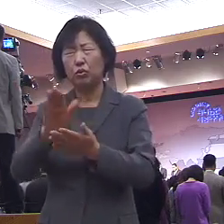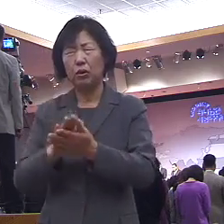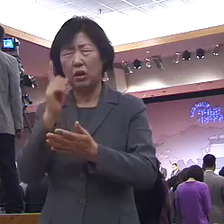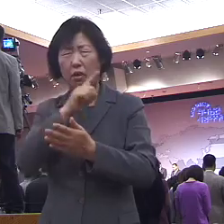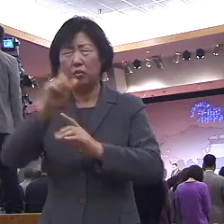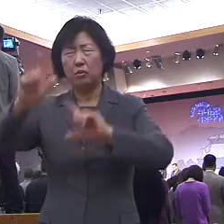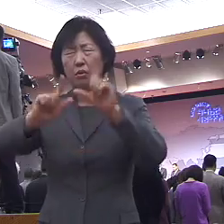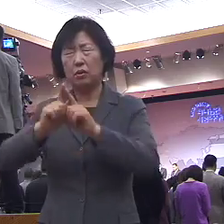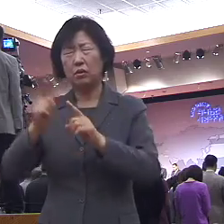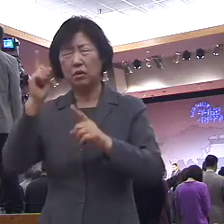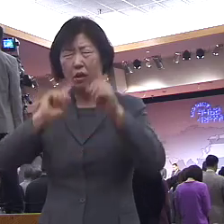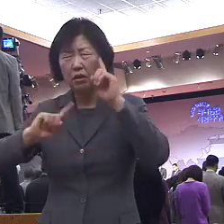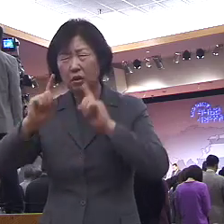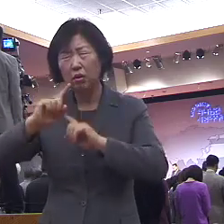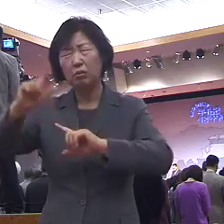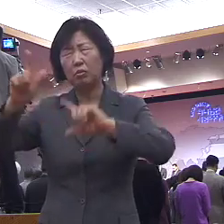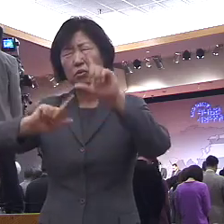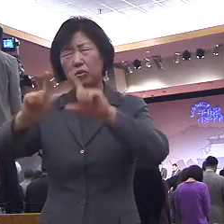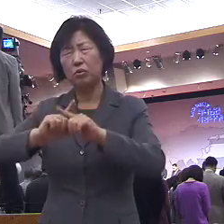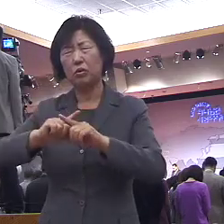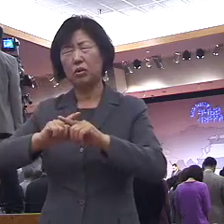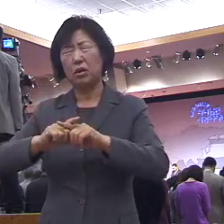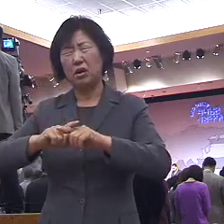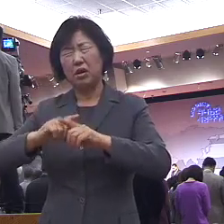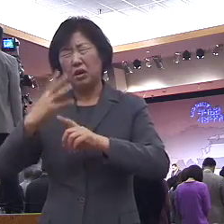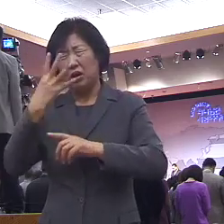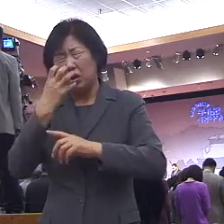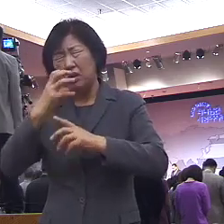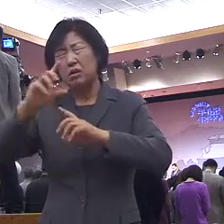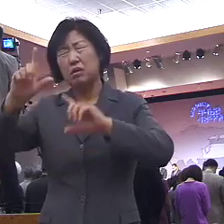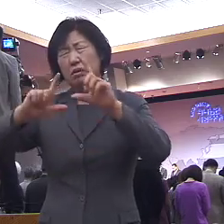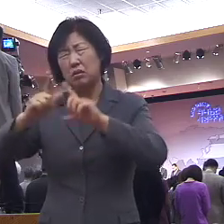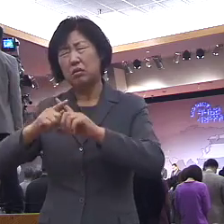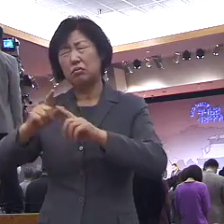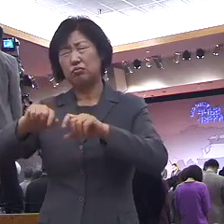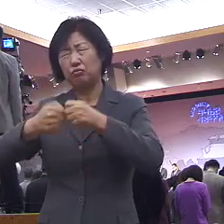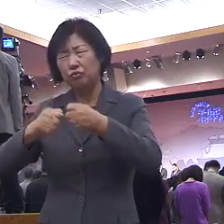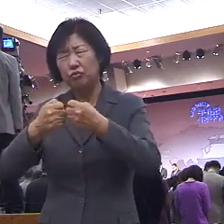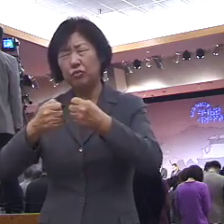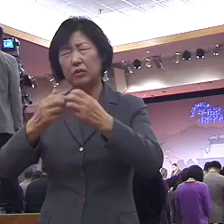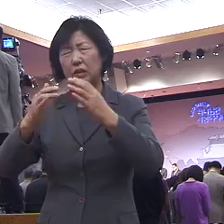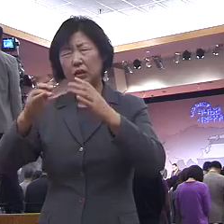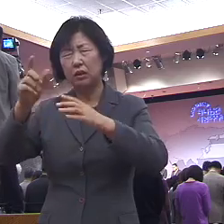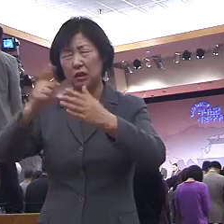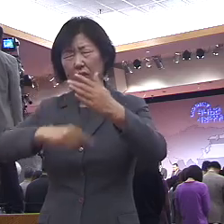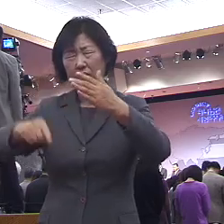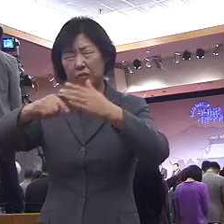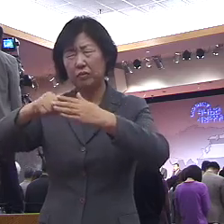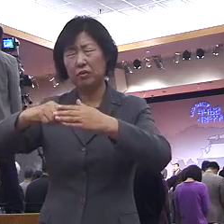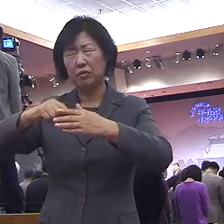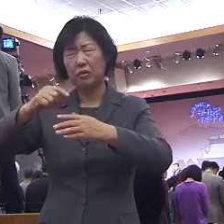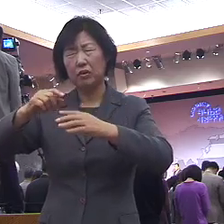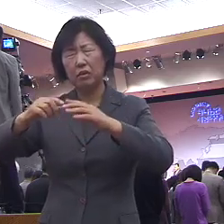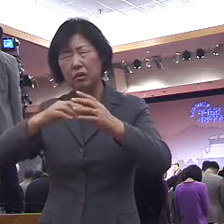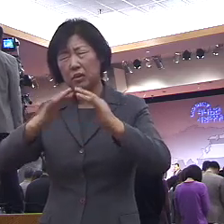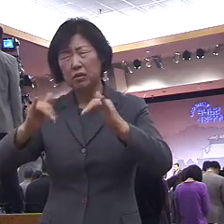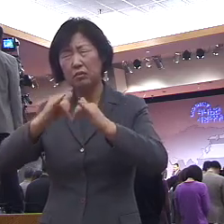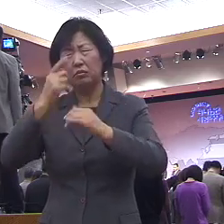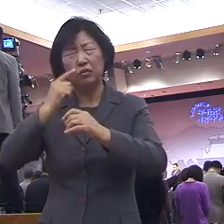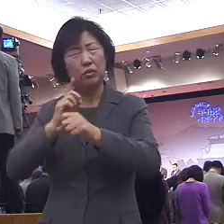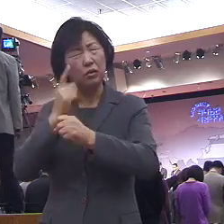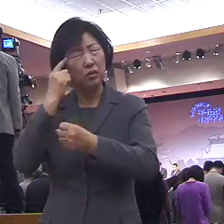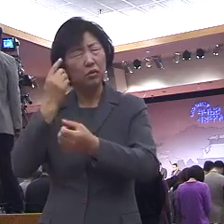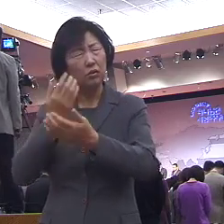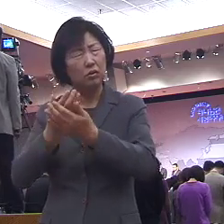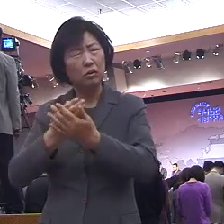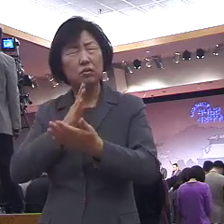모습, 상처받은 두려움의 모습, 어그러진 모습으로 깨어지고 고통 가운데 있는 우리 가정, 우리 아이들을 불쌍히 여기시고 우리가